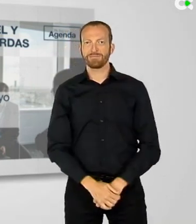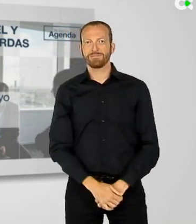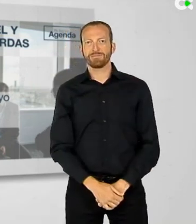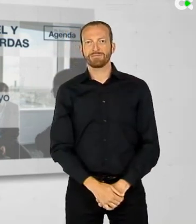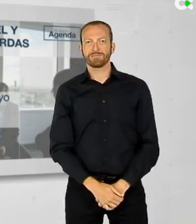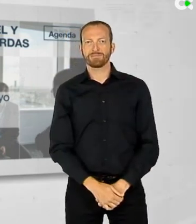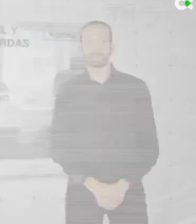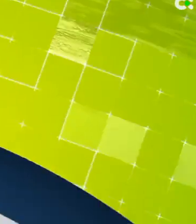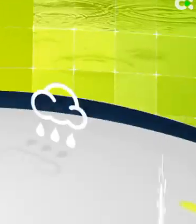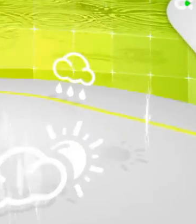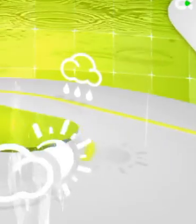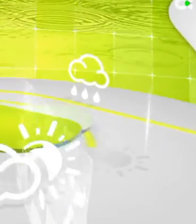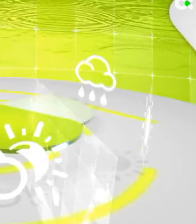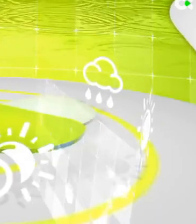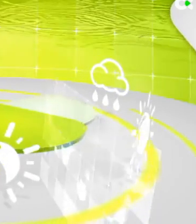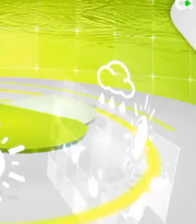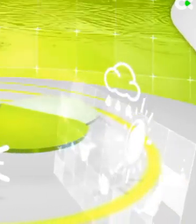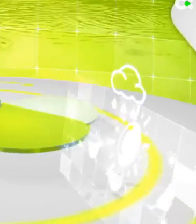638-863-807.